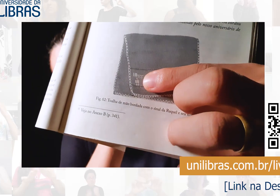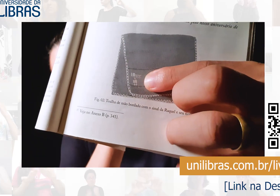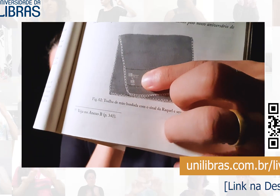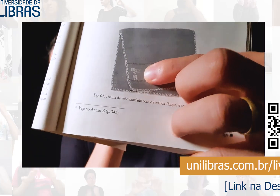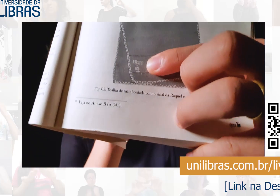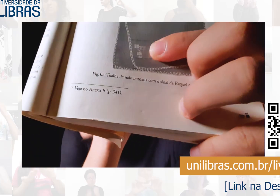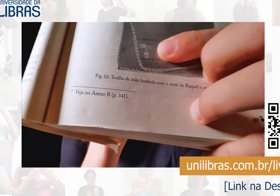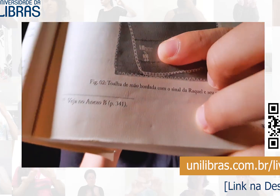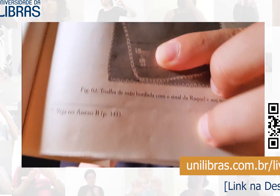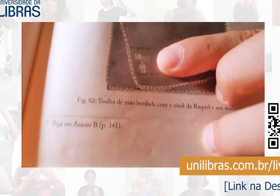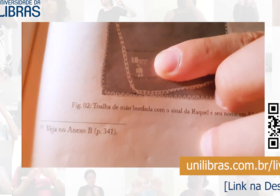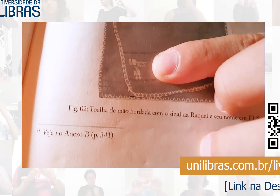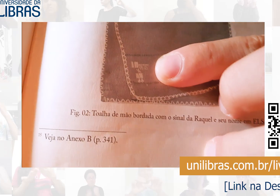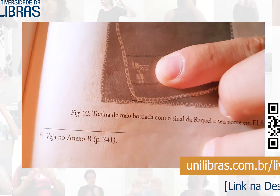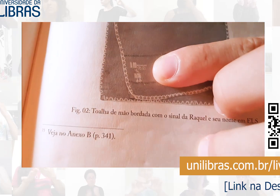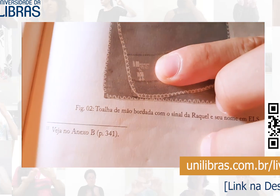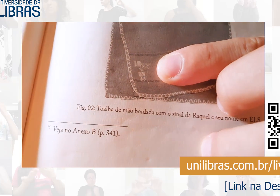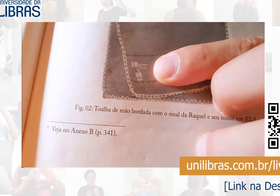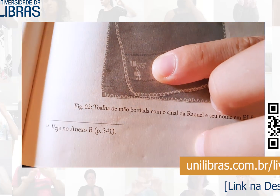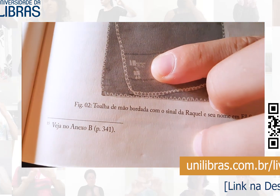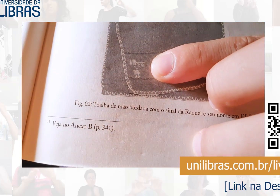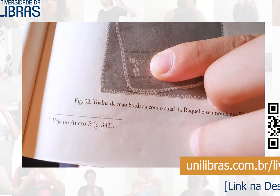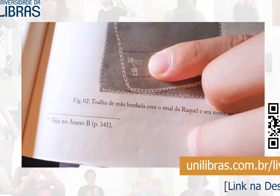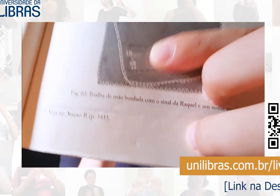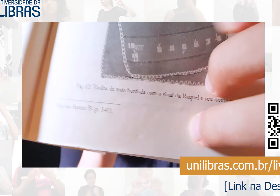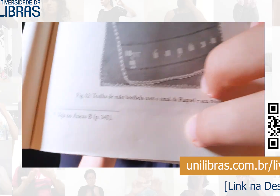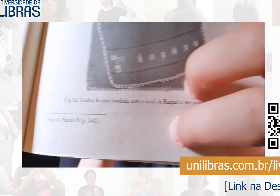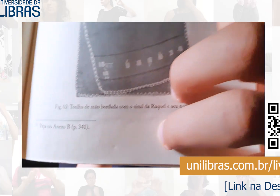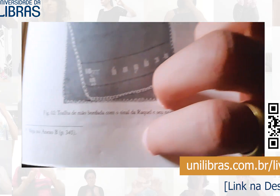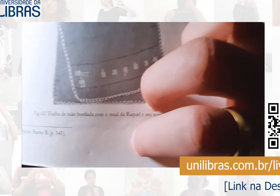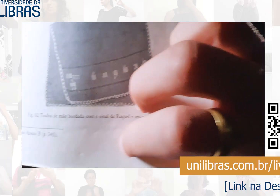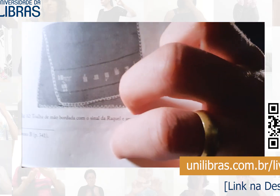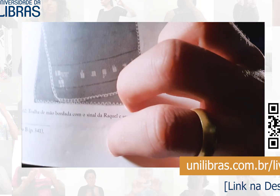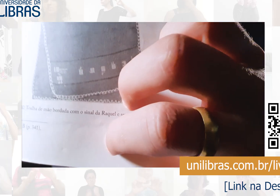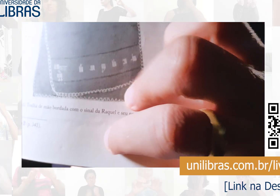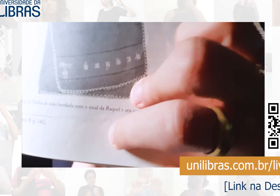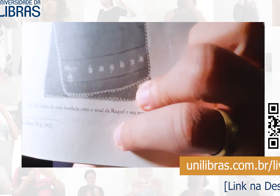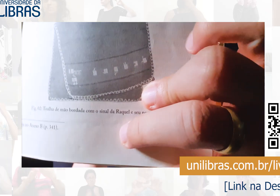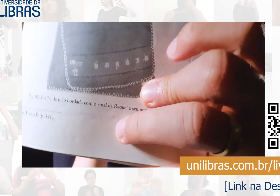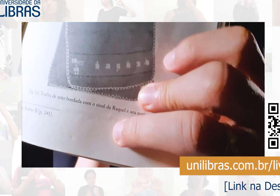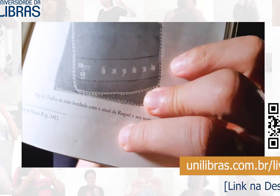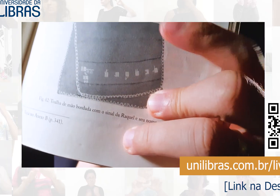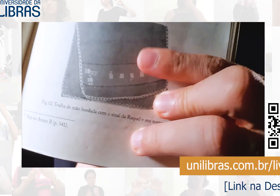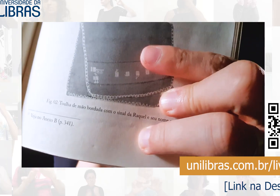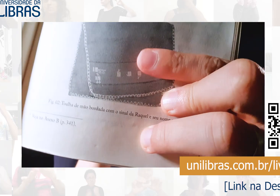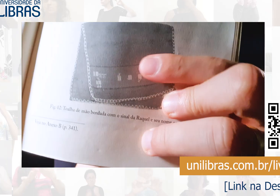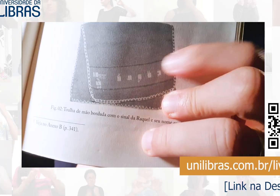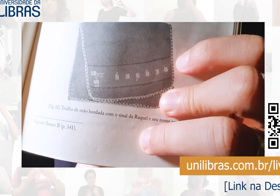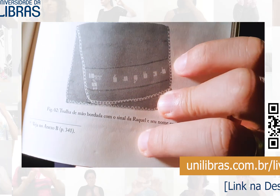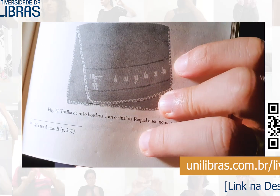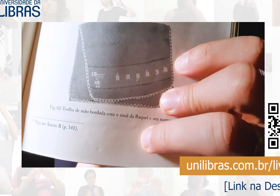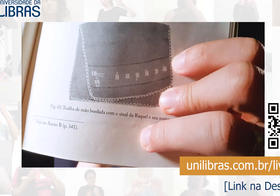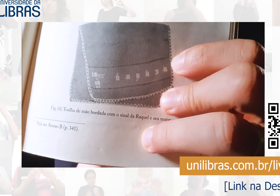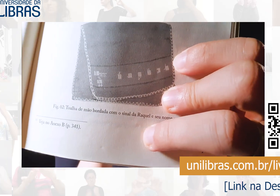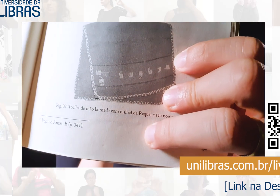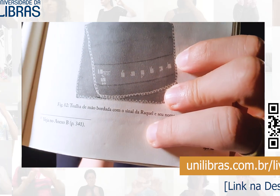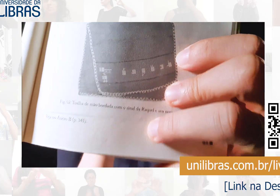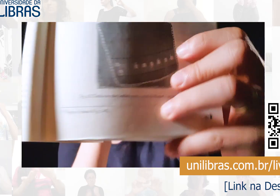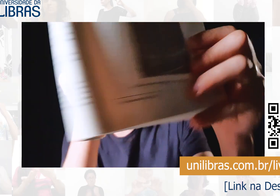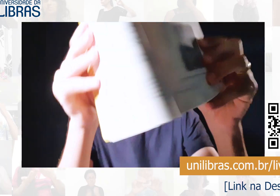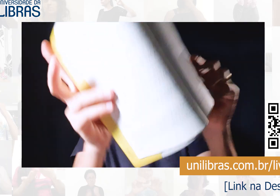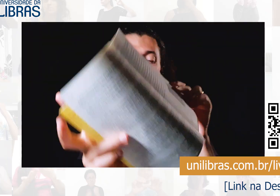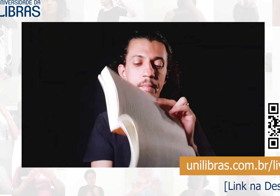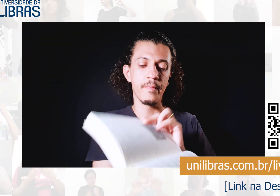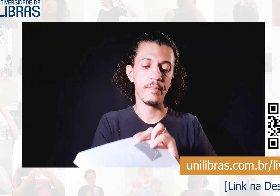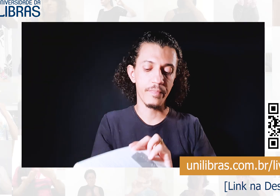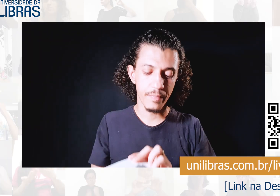aqui. Vamos ver aqui se consegue focalizar. E a datilologia, né? O alfabeto manual do nome